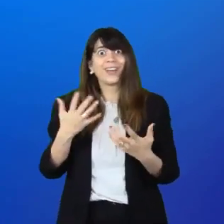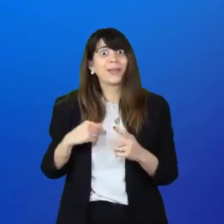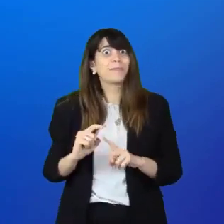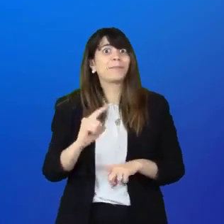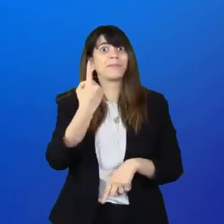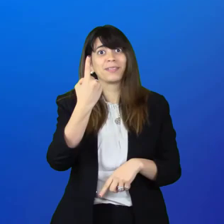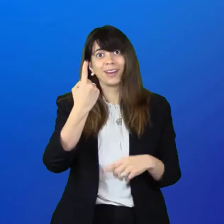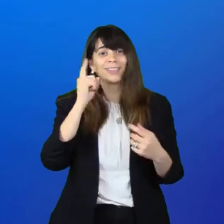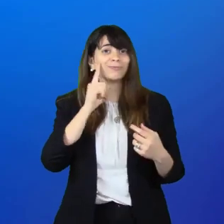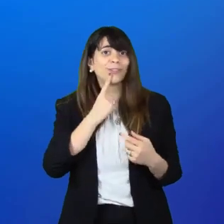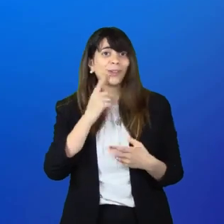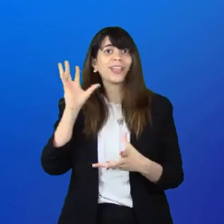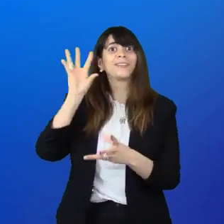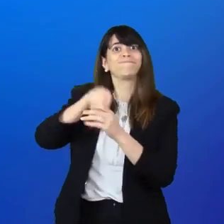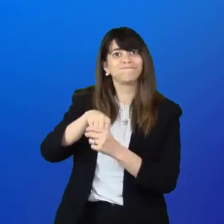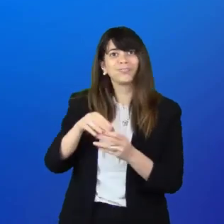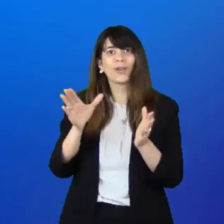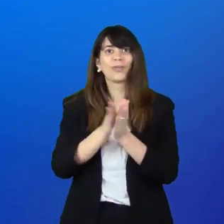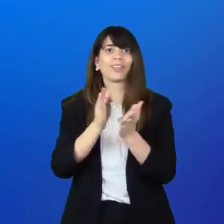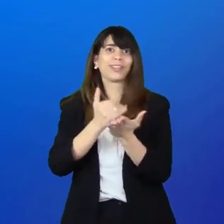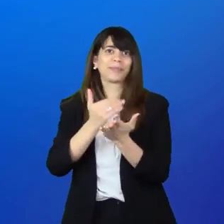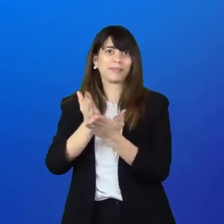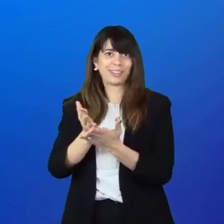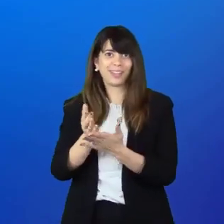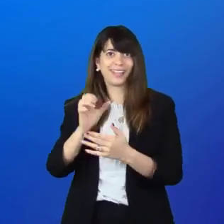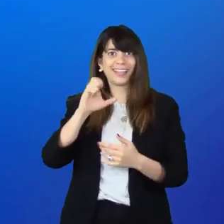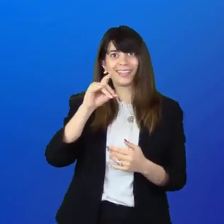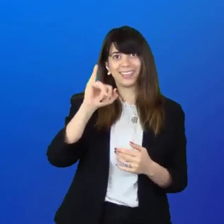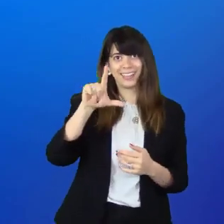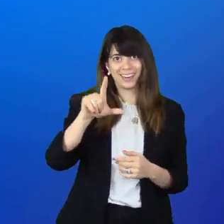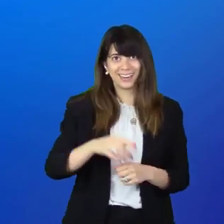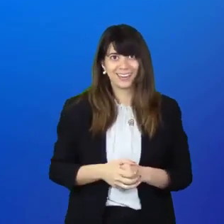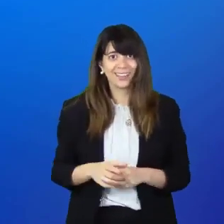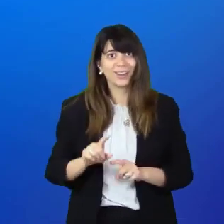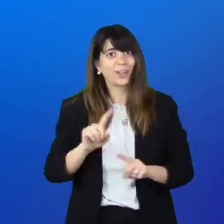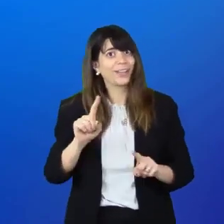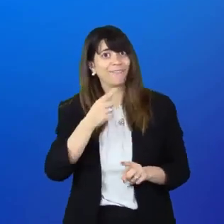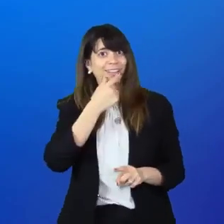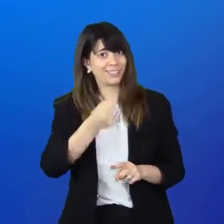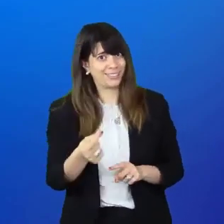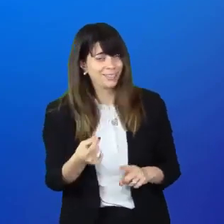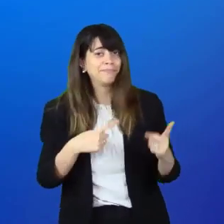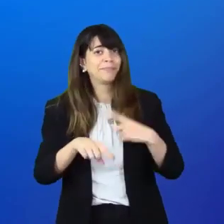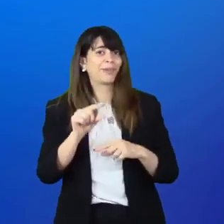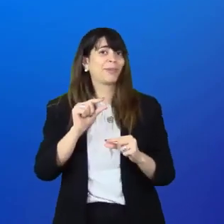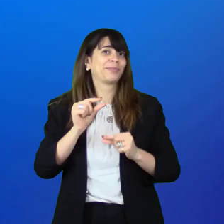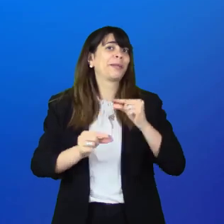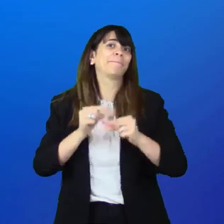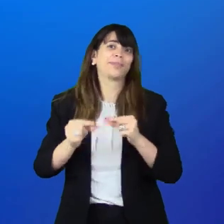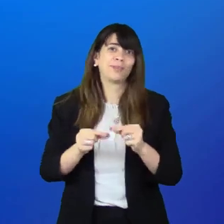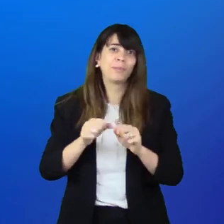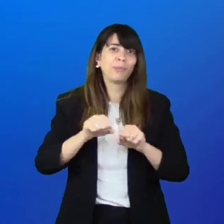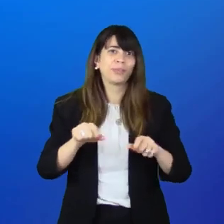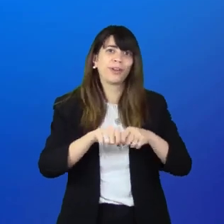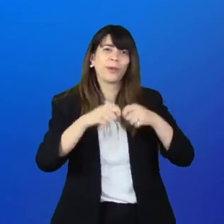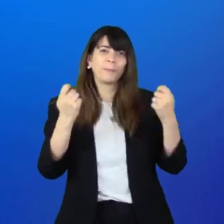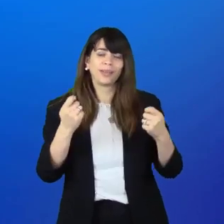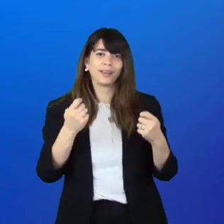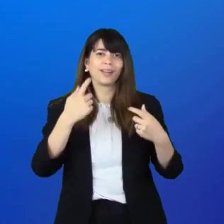ahora soy la primera persona sorda en ingresar en la Junta Departamental como edil. No es sencillo, pero de a poco podremos